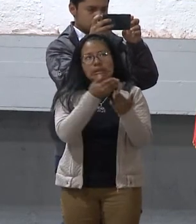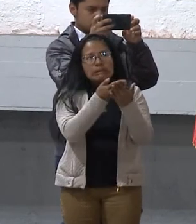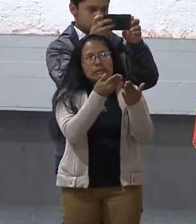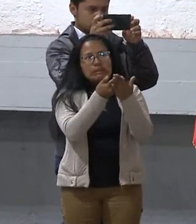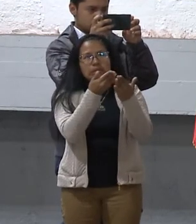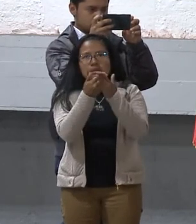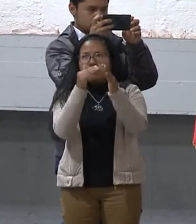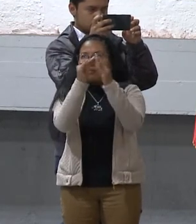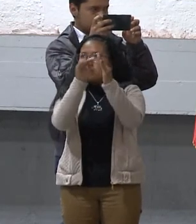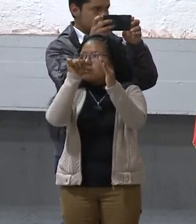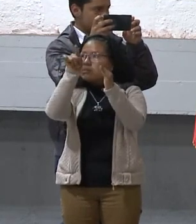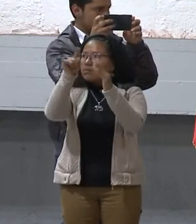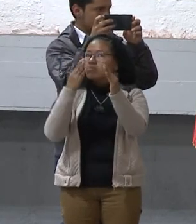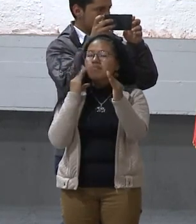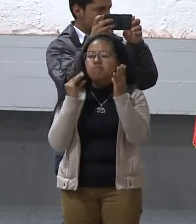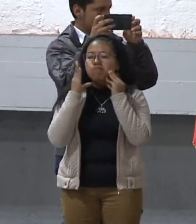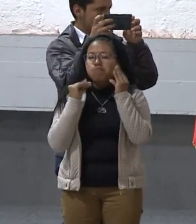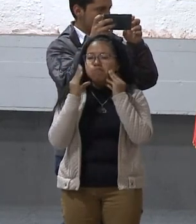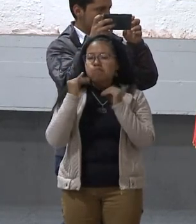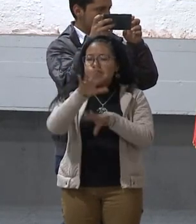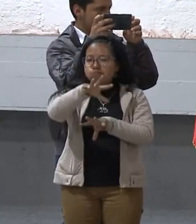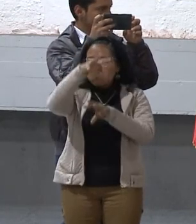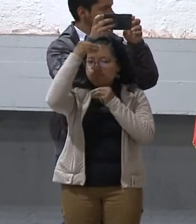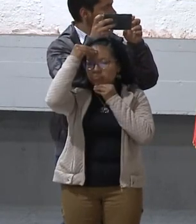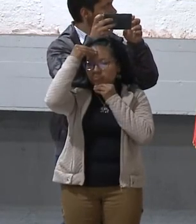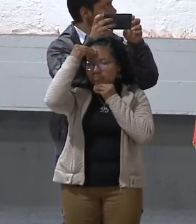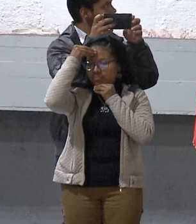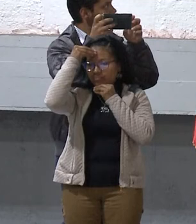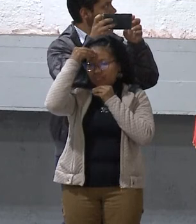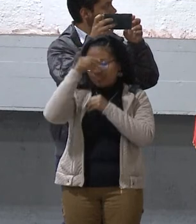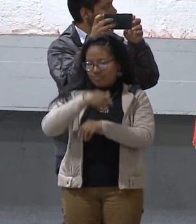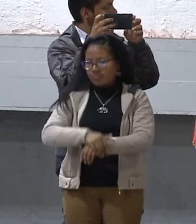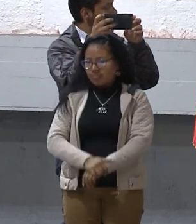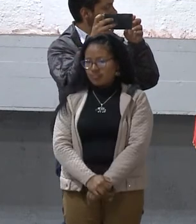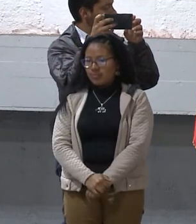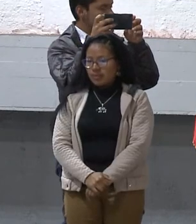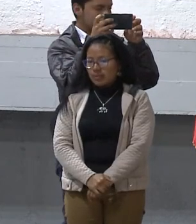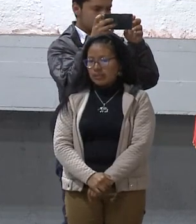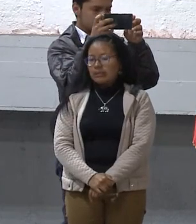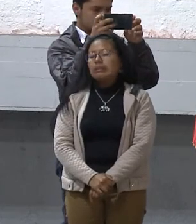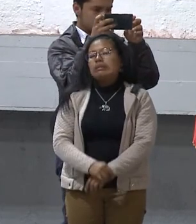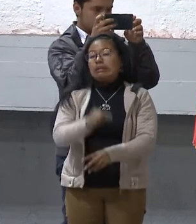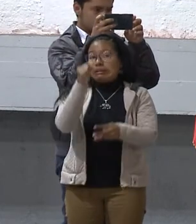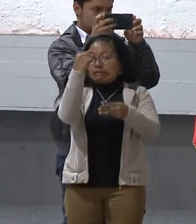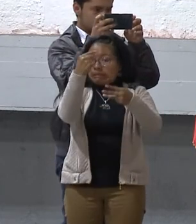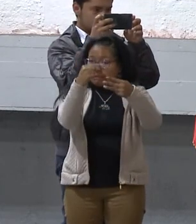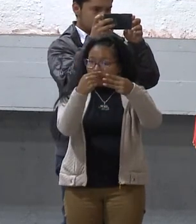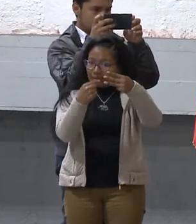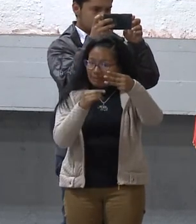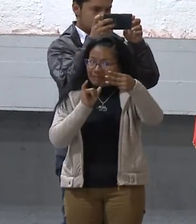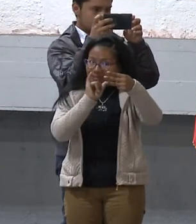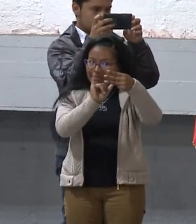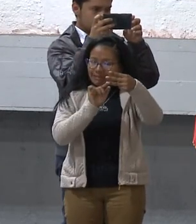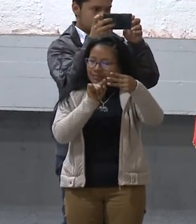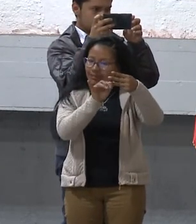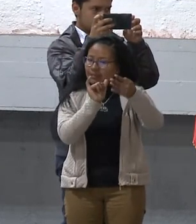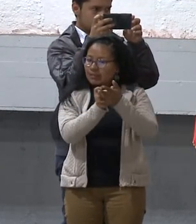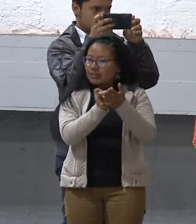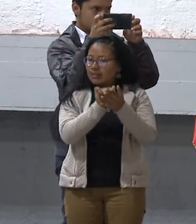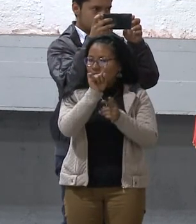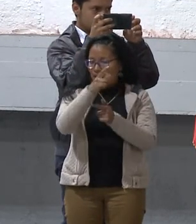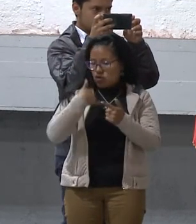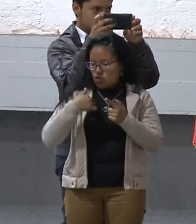han vivido y por todo lo que aquí han aprendido por esta razón al tener este honor de darles estas palabras